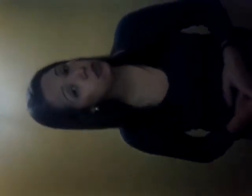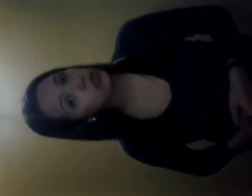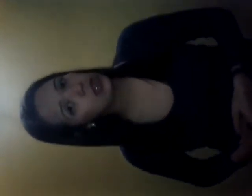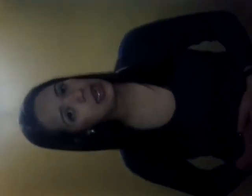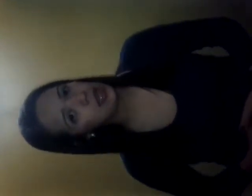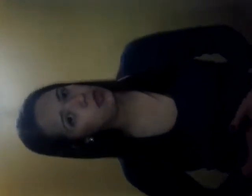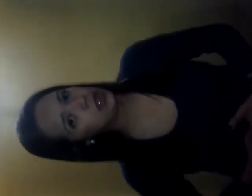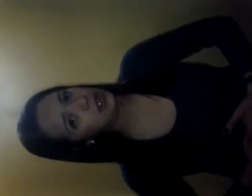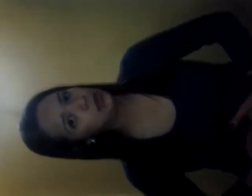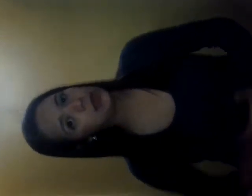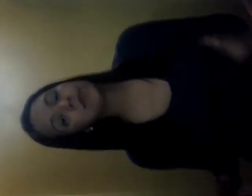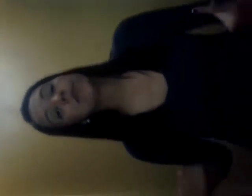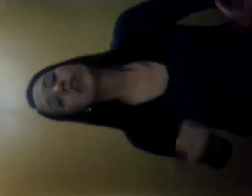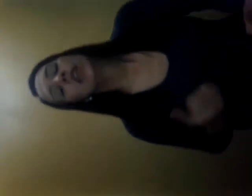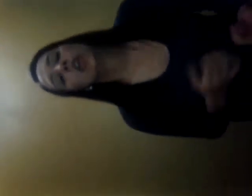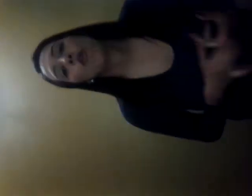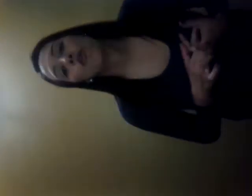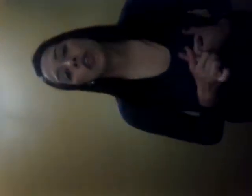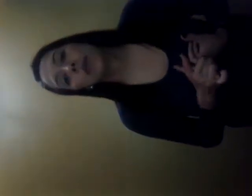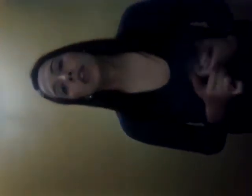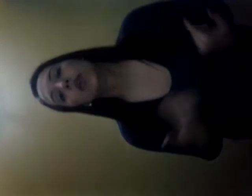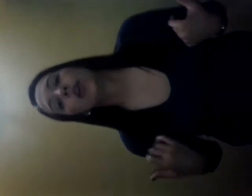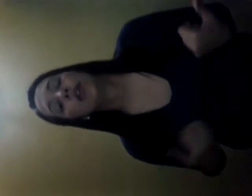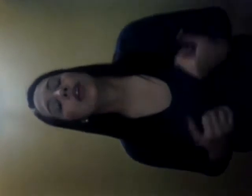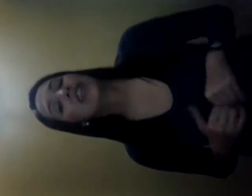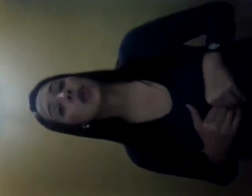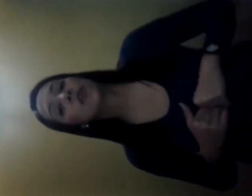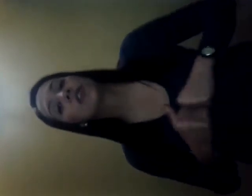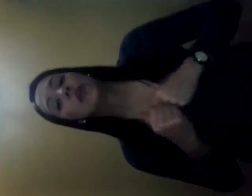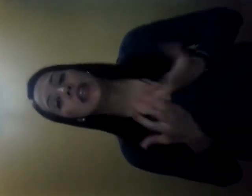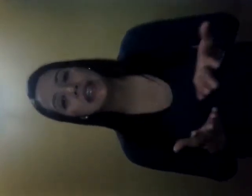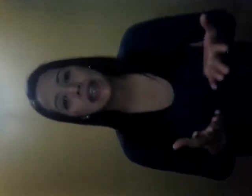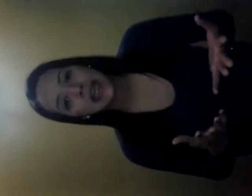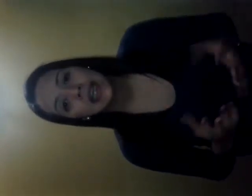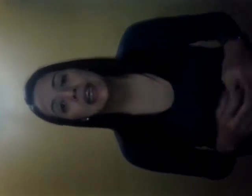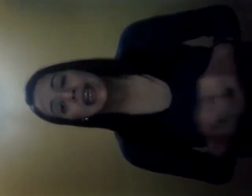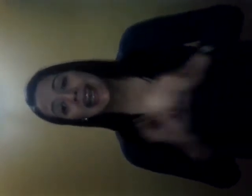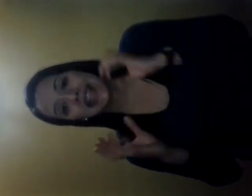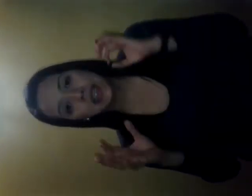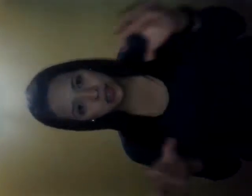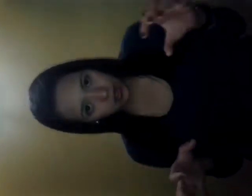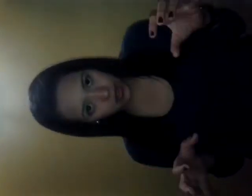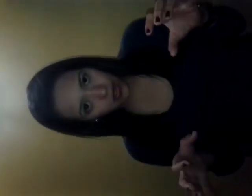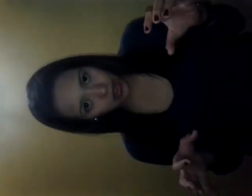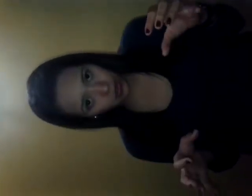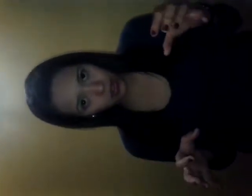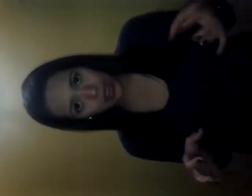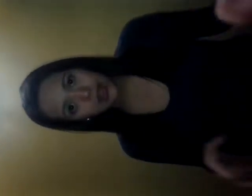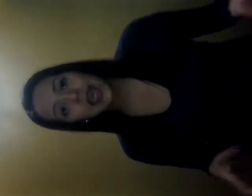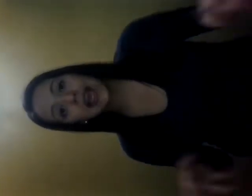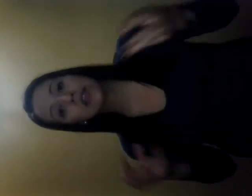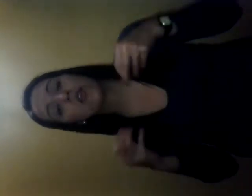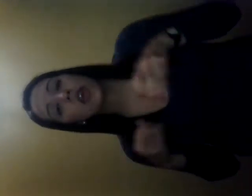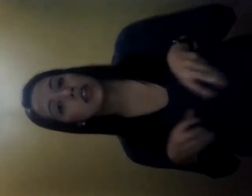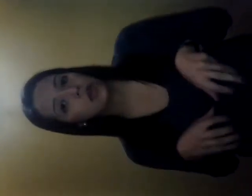educativa. Como fundamento, bueno, esto posibilita la atención de los estudiantes hacia un objetivo de